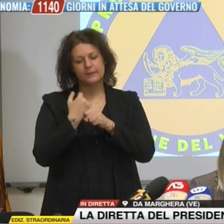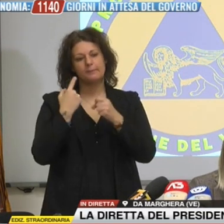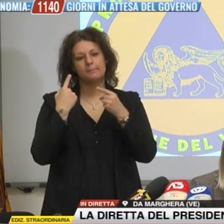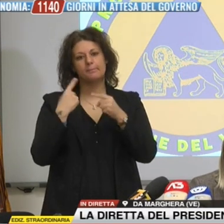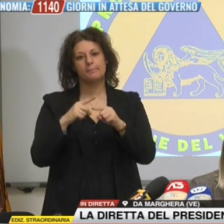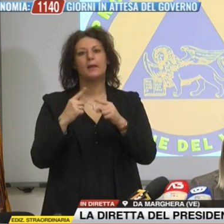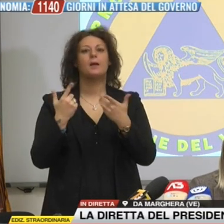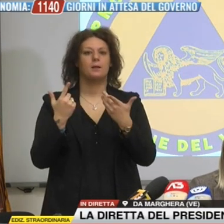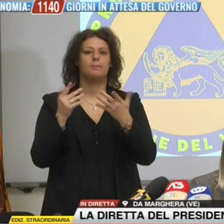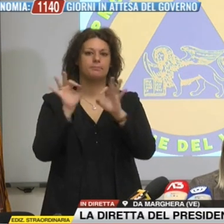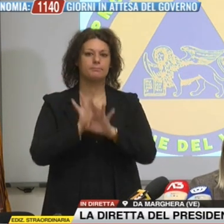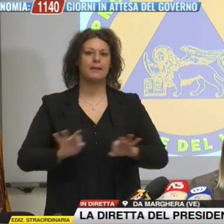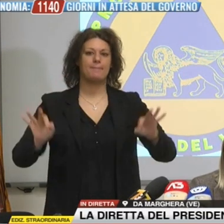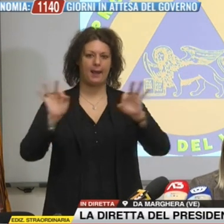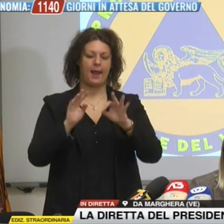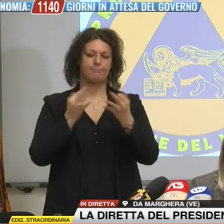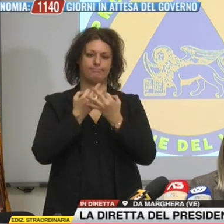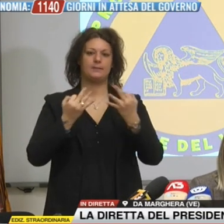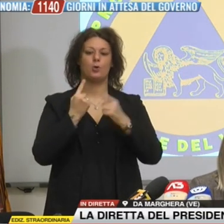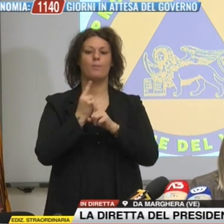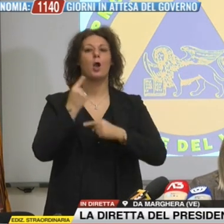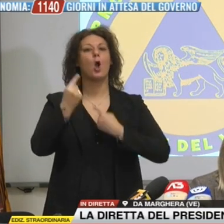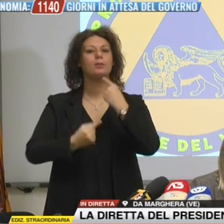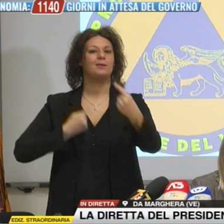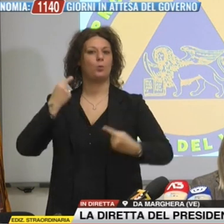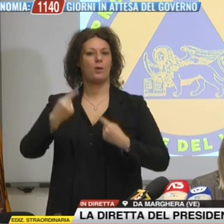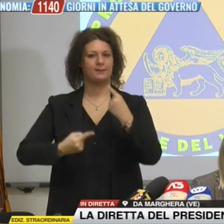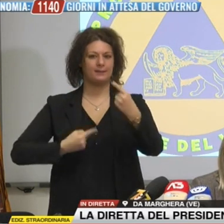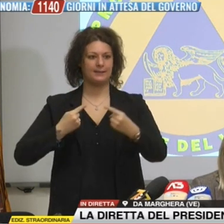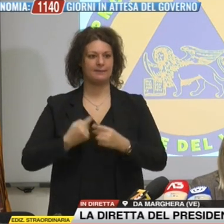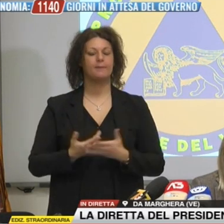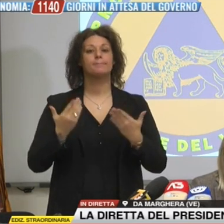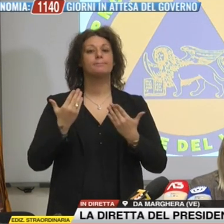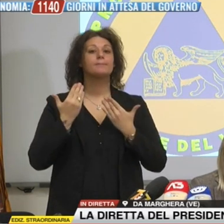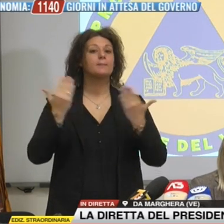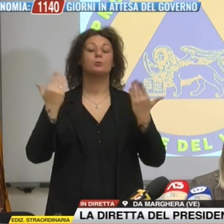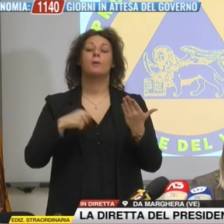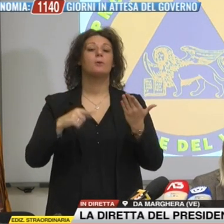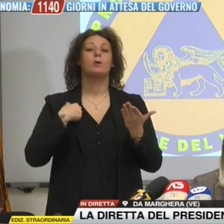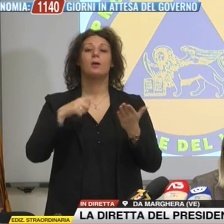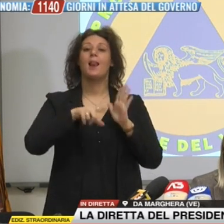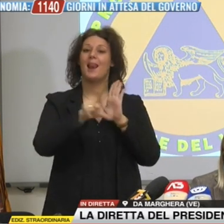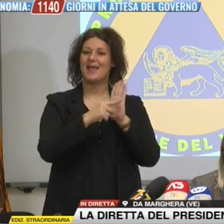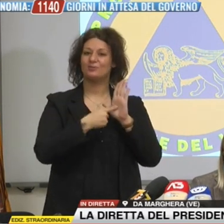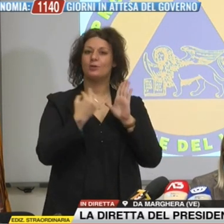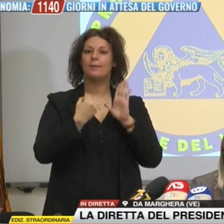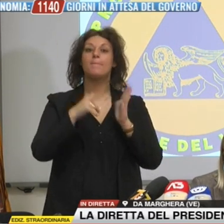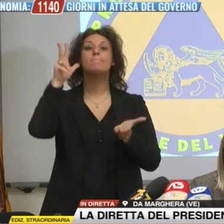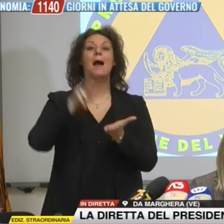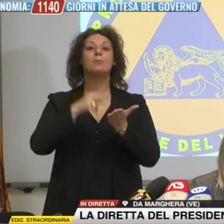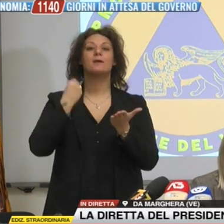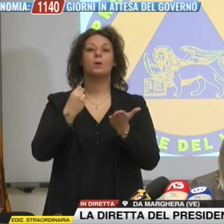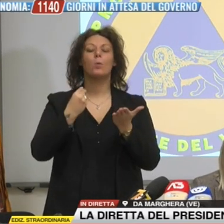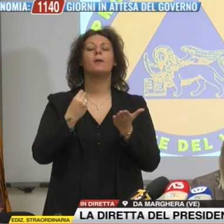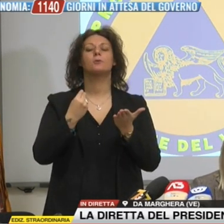un'applicazione che sia un'applicazione continuativa e quindi per tutti, però il provvedimento è andato in applicazione nel momento in cui sono stati approvati i provvedimenti